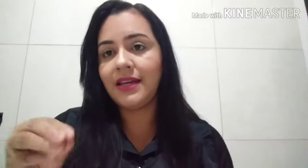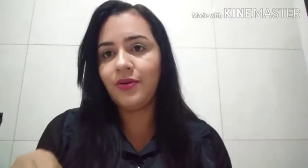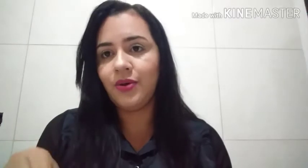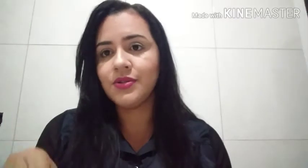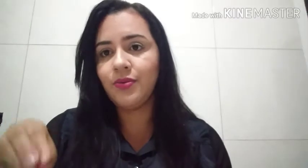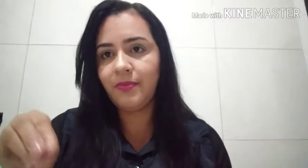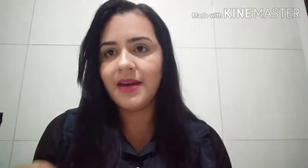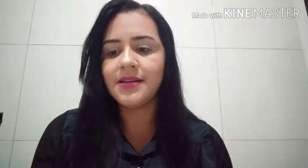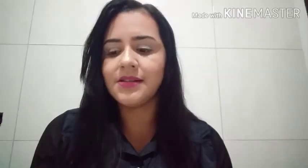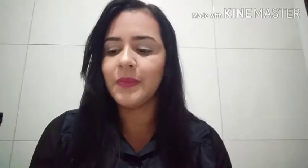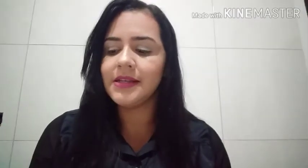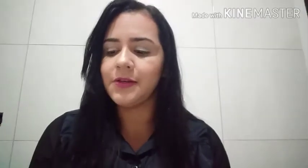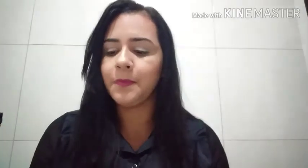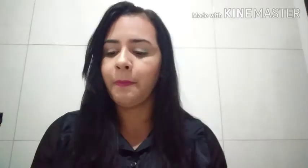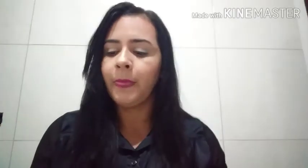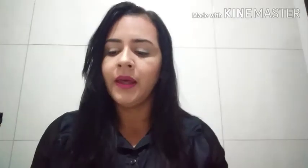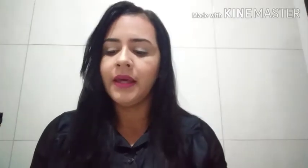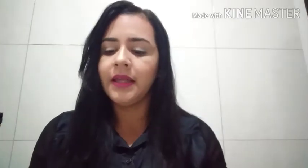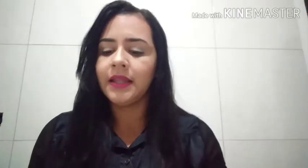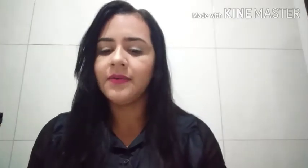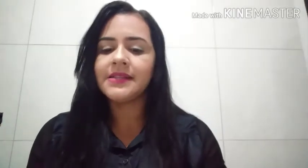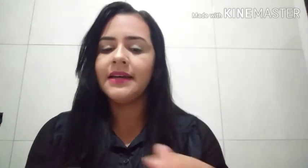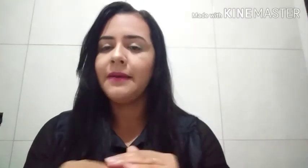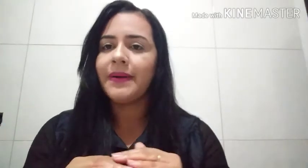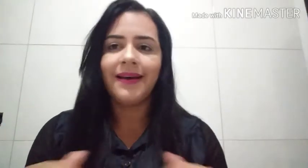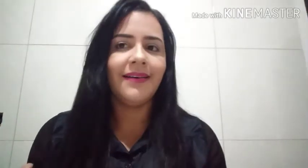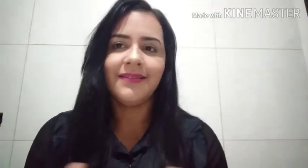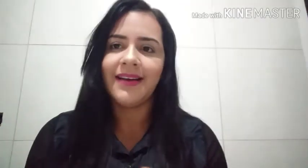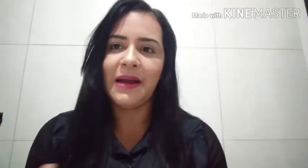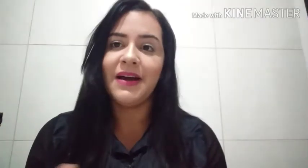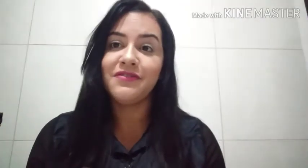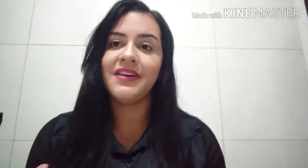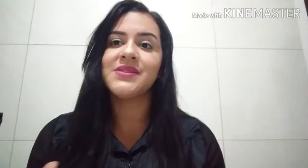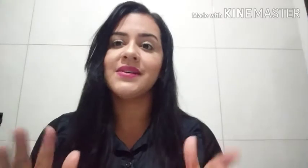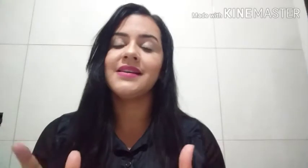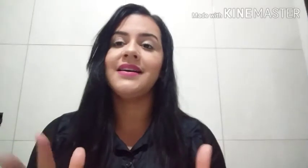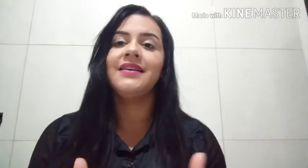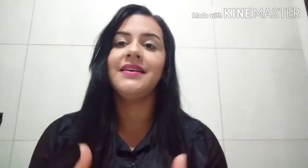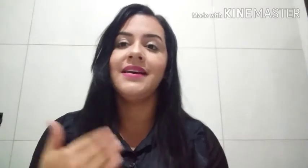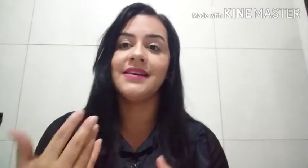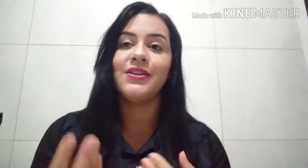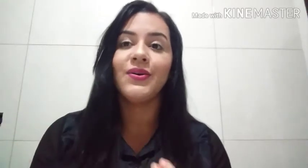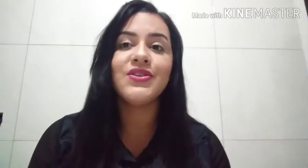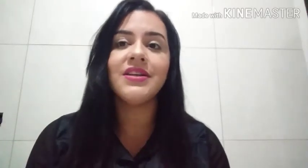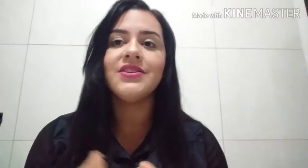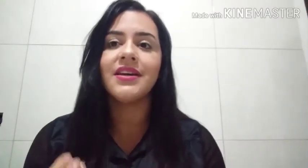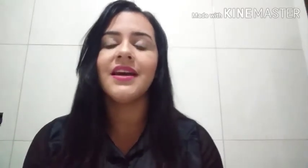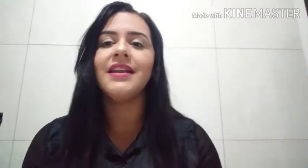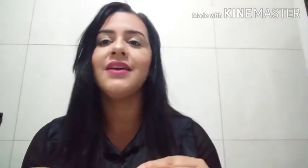no nosso país, no Brasil. Então, isso aí é para acabar de vez com essa ideologia de que a língua de